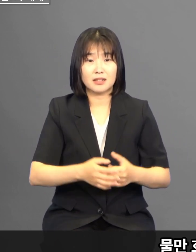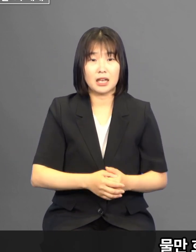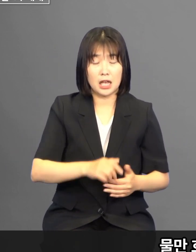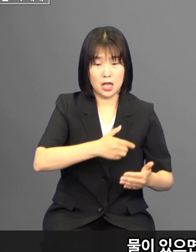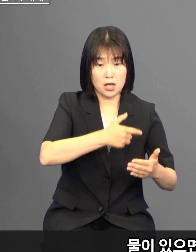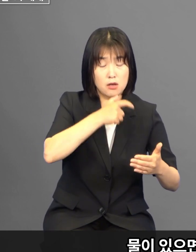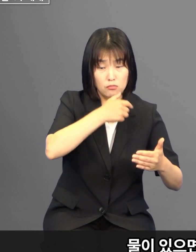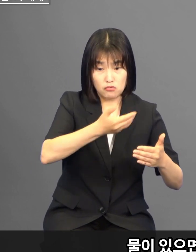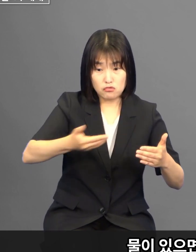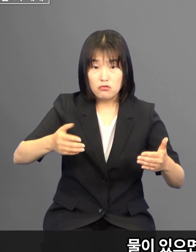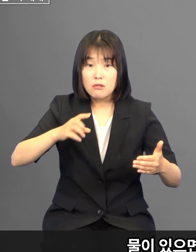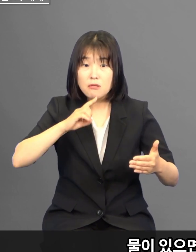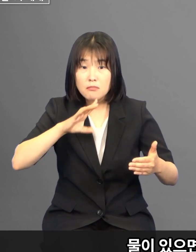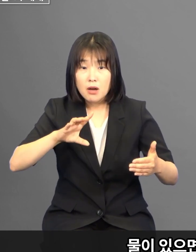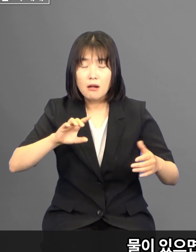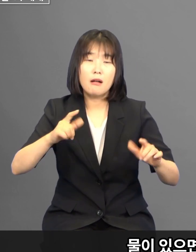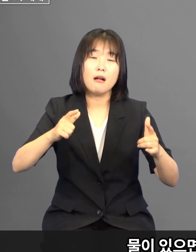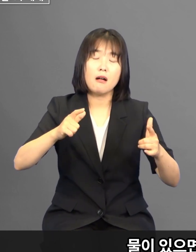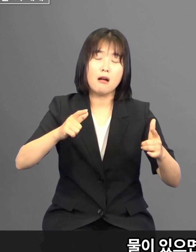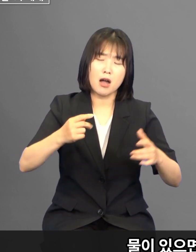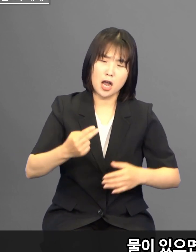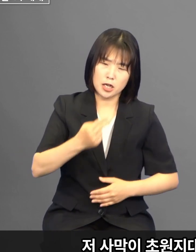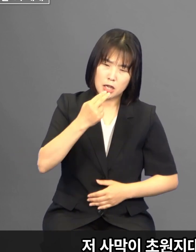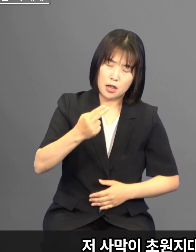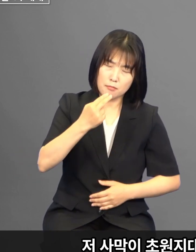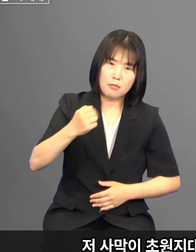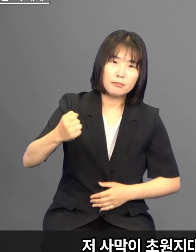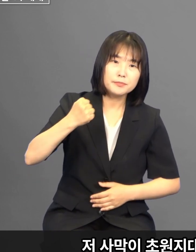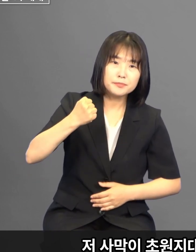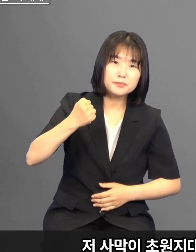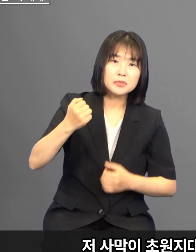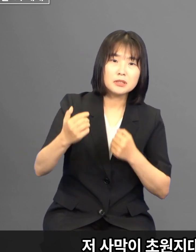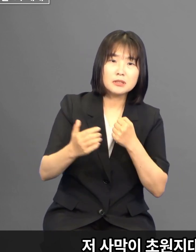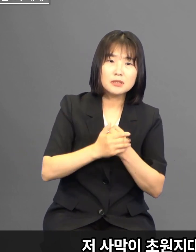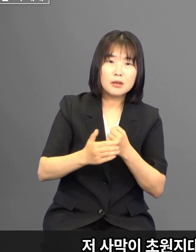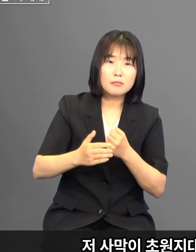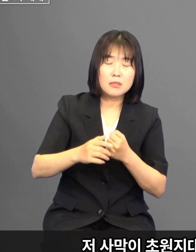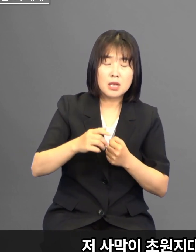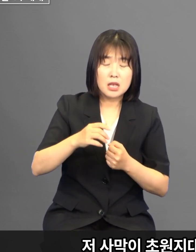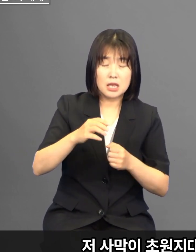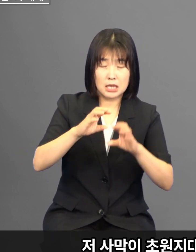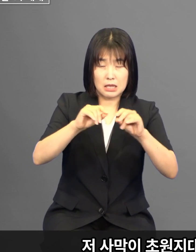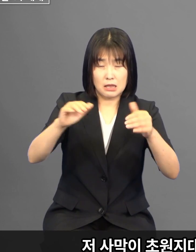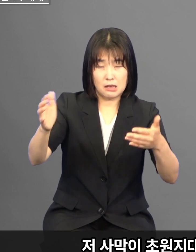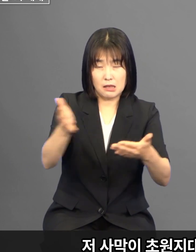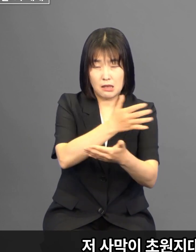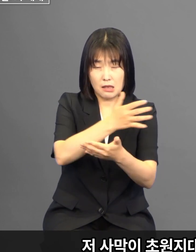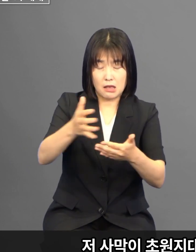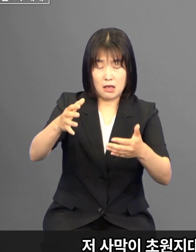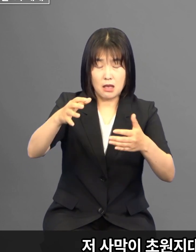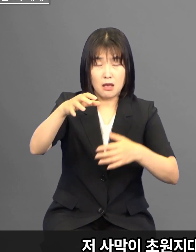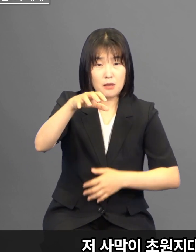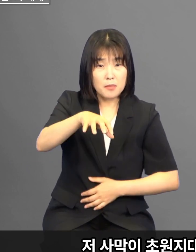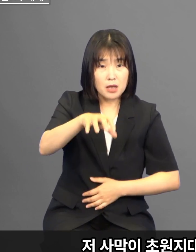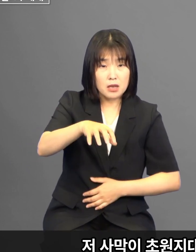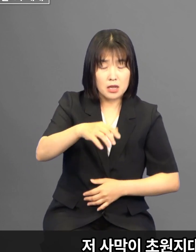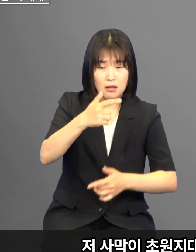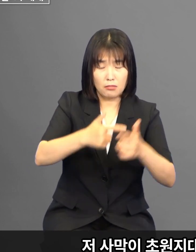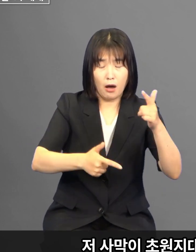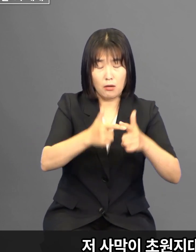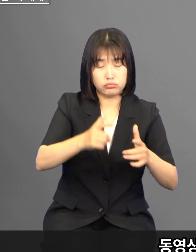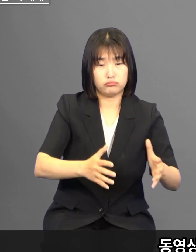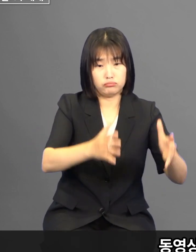여러분? 물이 있으면 생명이 살아나잖아요. 저 사막이 초원지대로 바뀝니다. 안